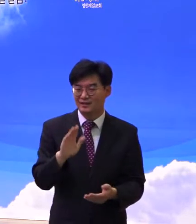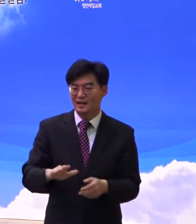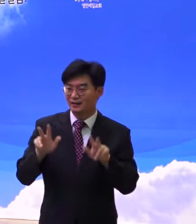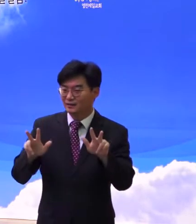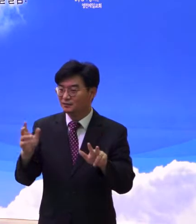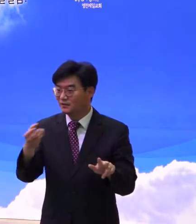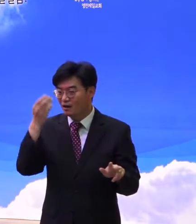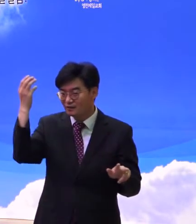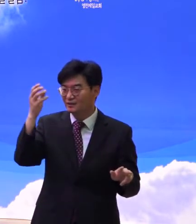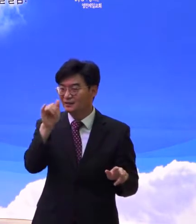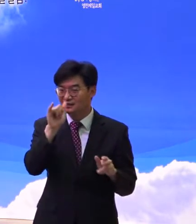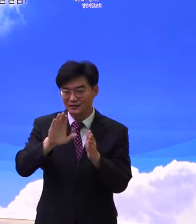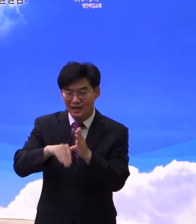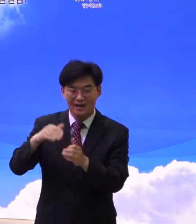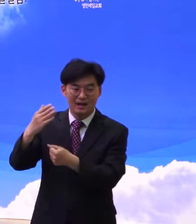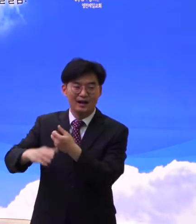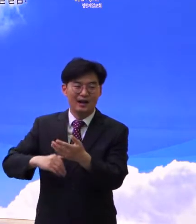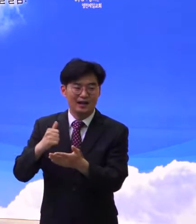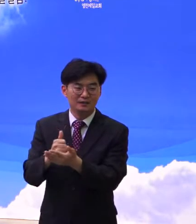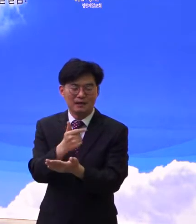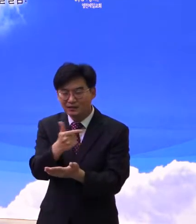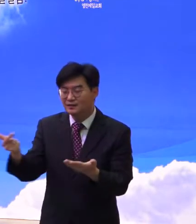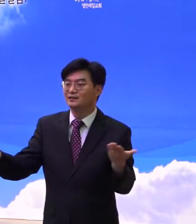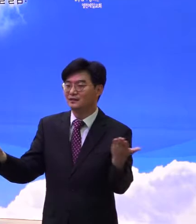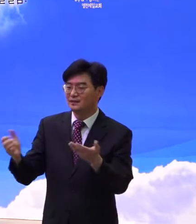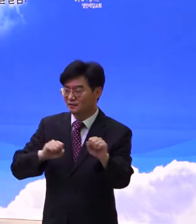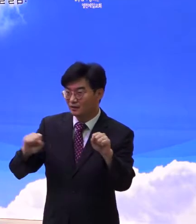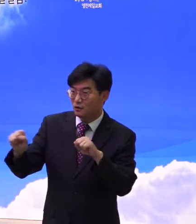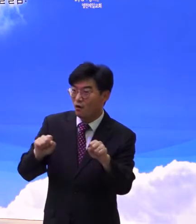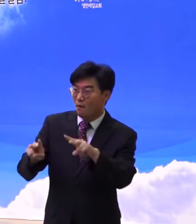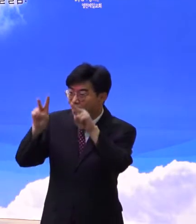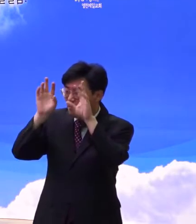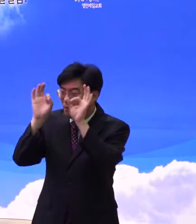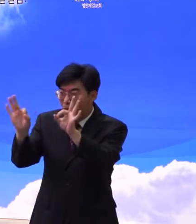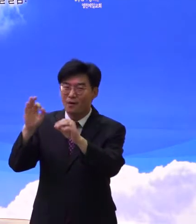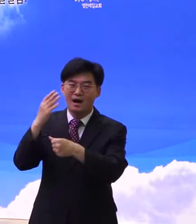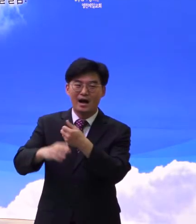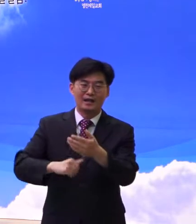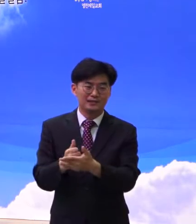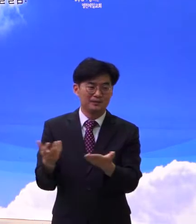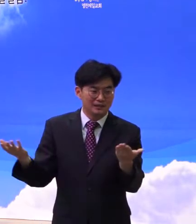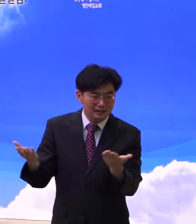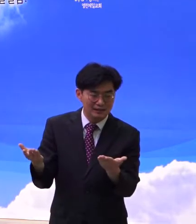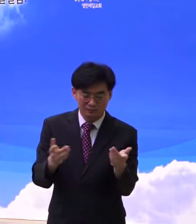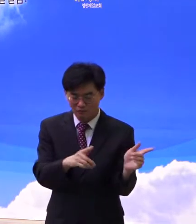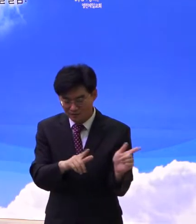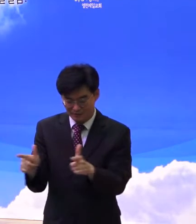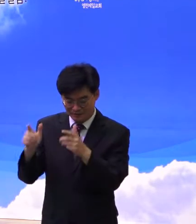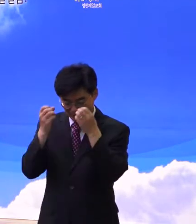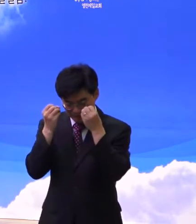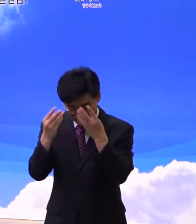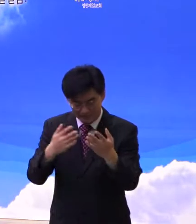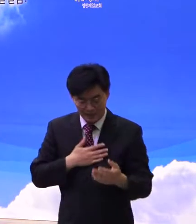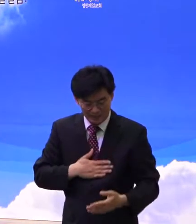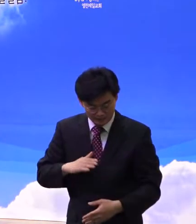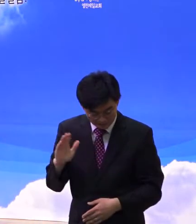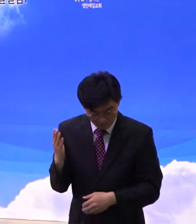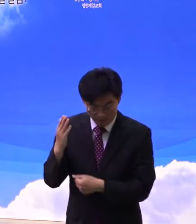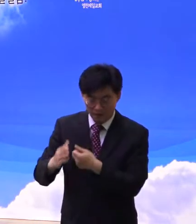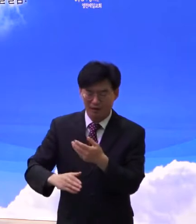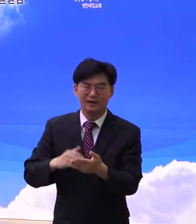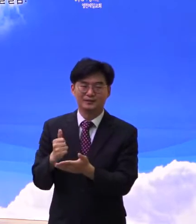싶어도 깨달아지지 않았던 그런 일들이, 그런 하나님의 역사들이 새롭게 보이고 하나님이 하시는 일이 깨달아지게